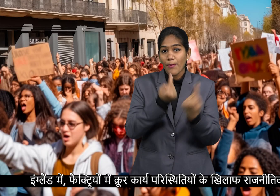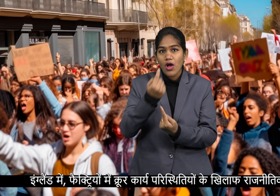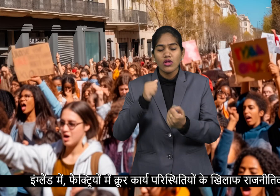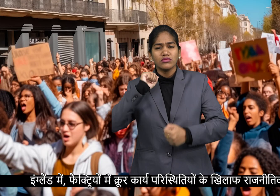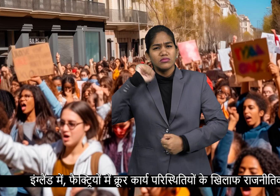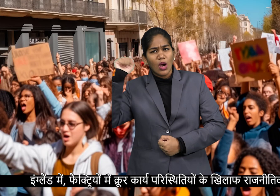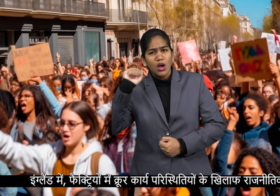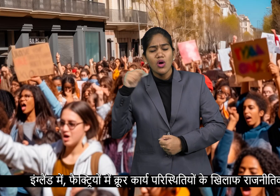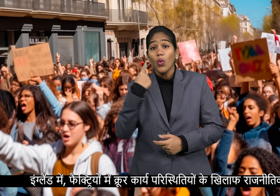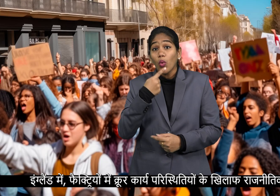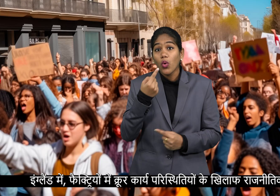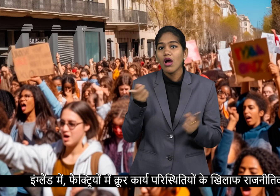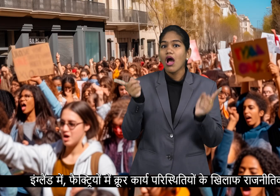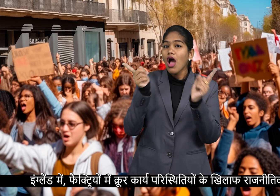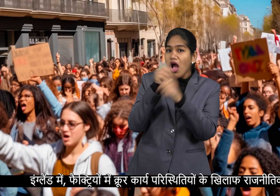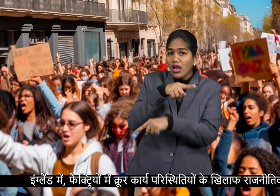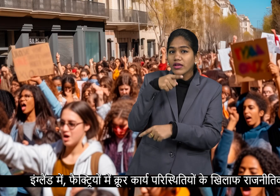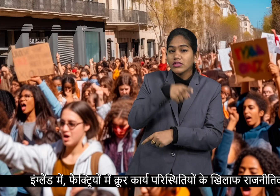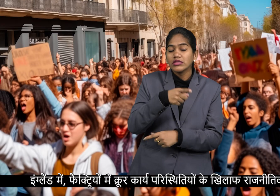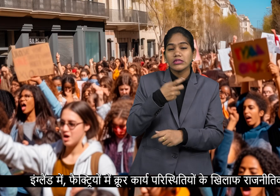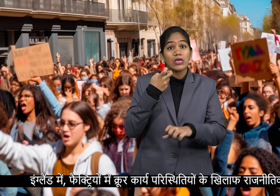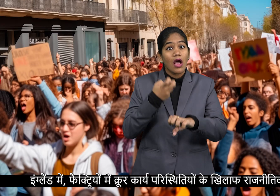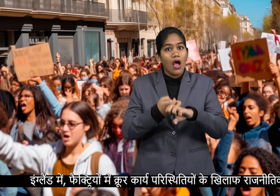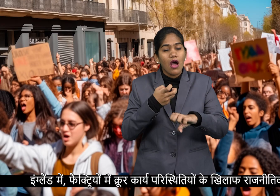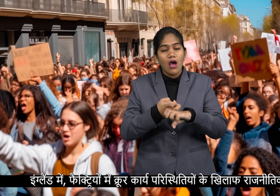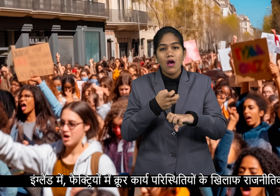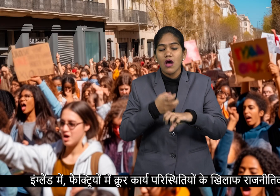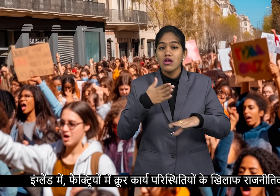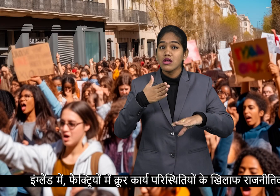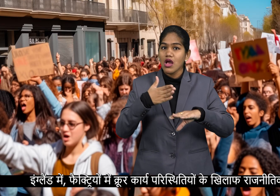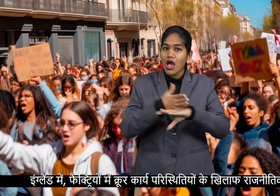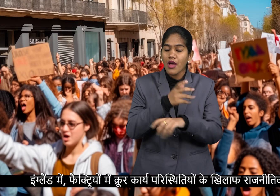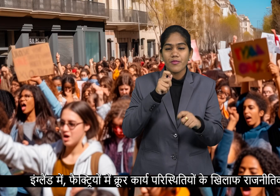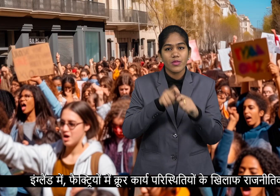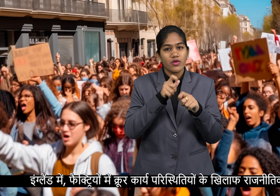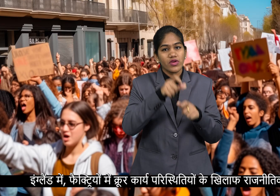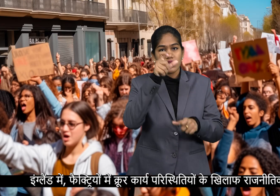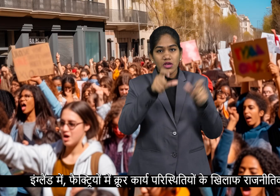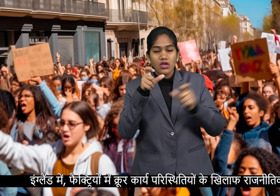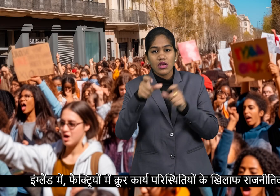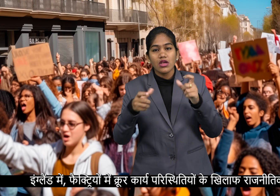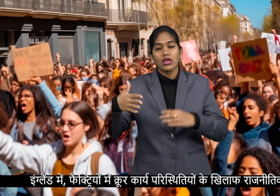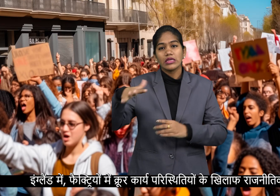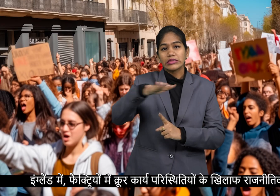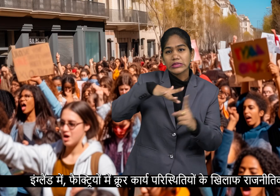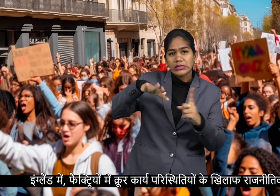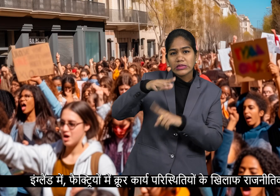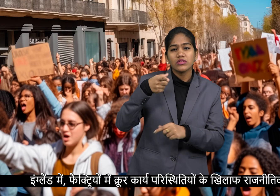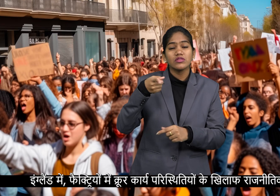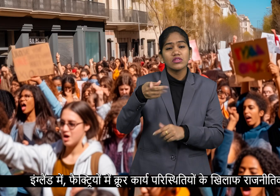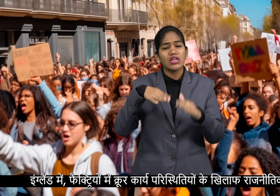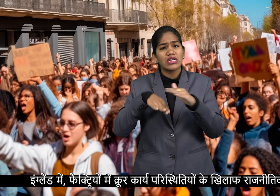कार्य परिस्थितियों के खिलाफ राजनीतिक विरोध बढ़ रहे थे।